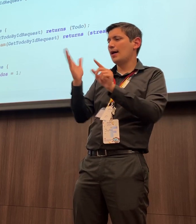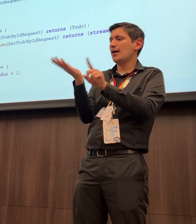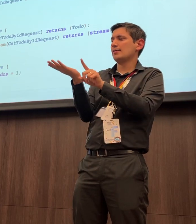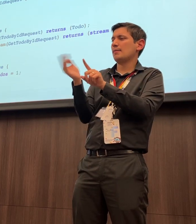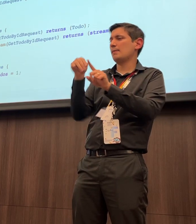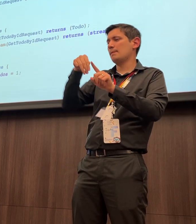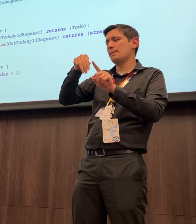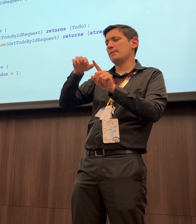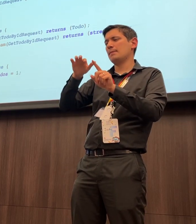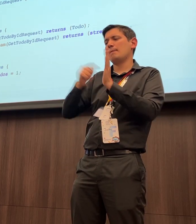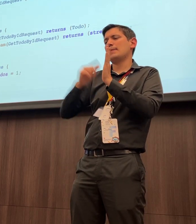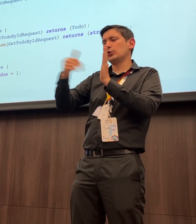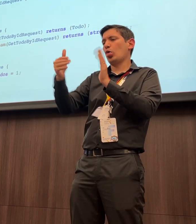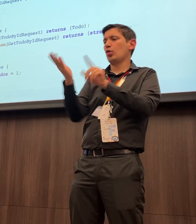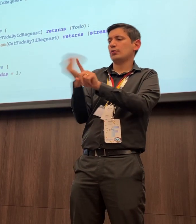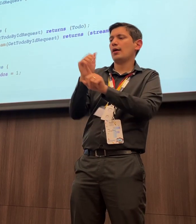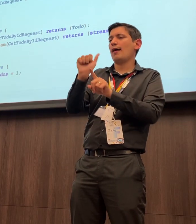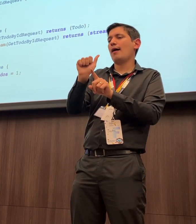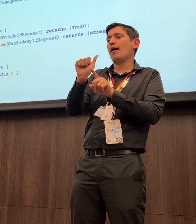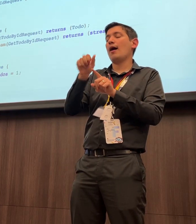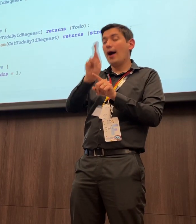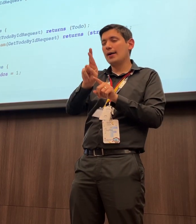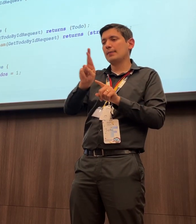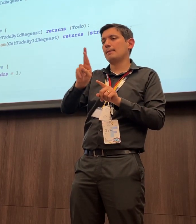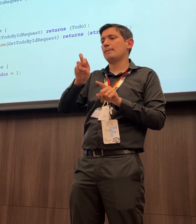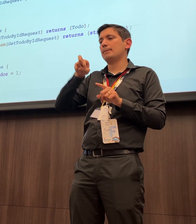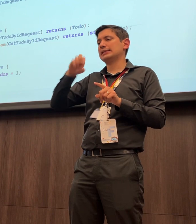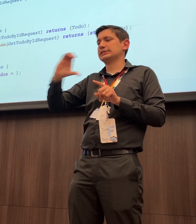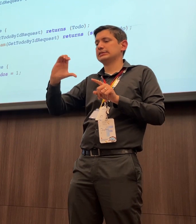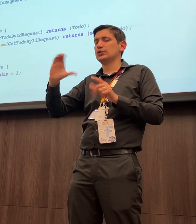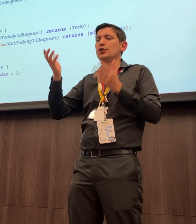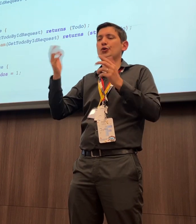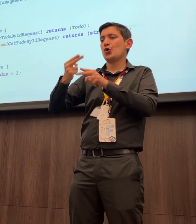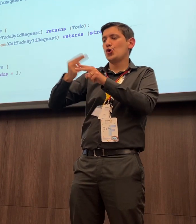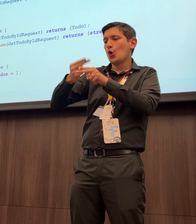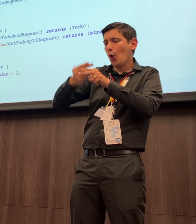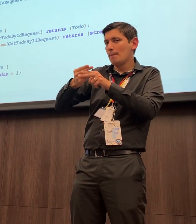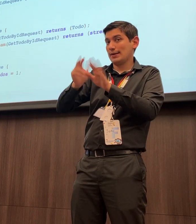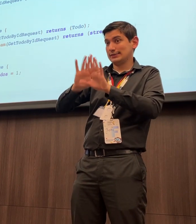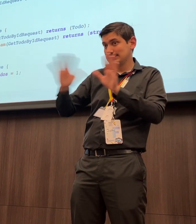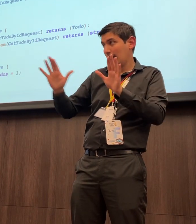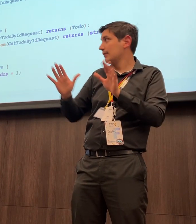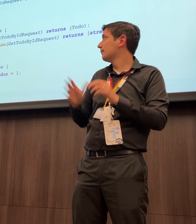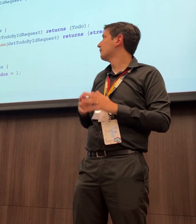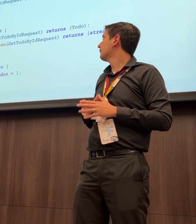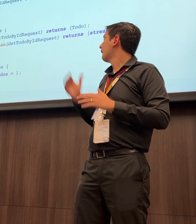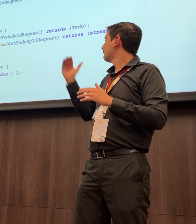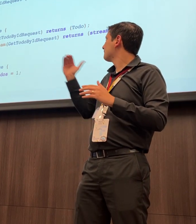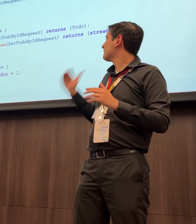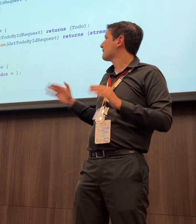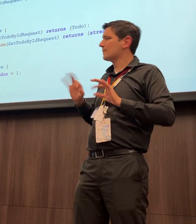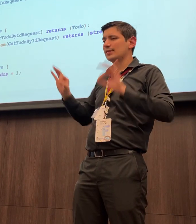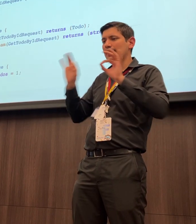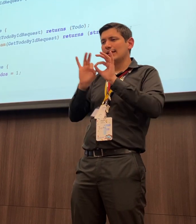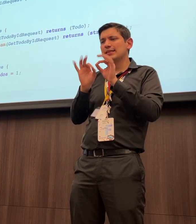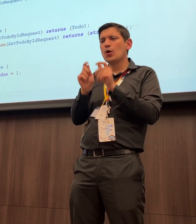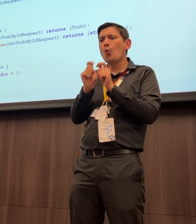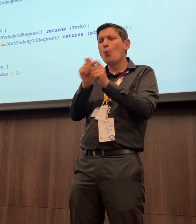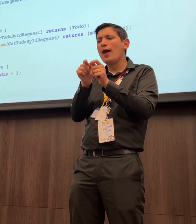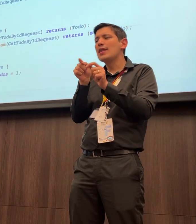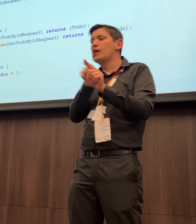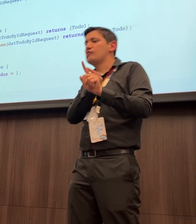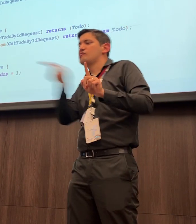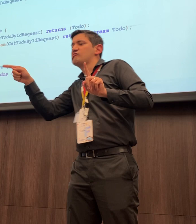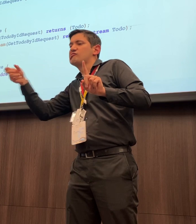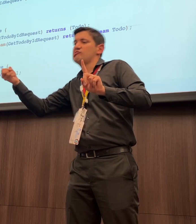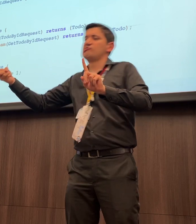métodos utilizando RPC al principio, su nombre, y después, bien importante, definir qué es lo que vamos a estar retornando.